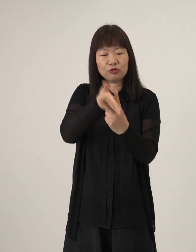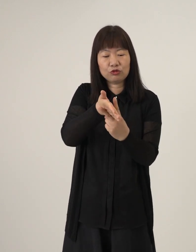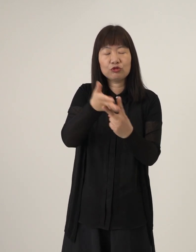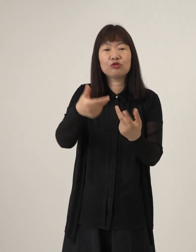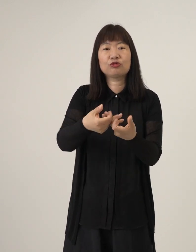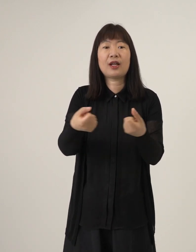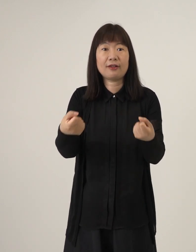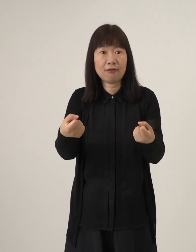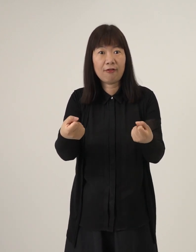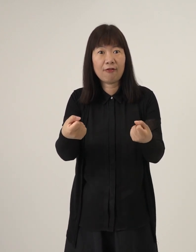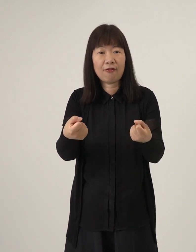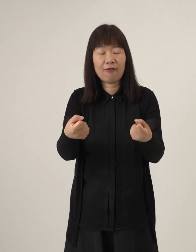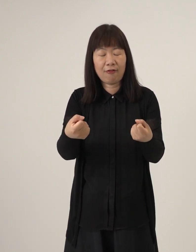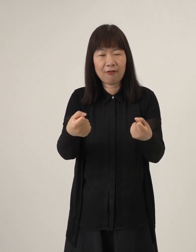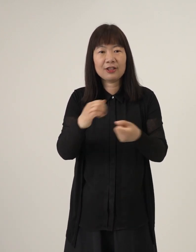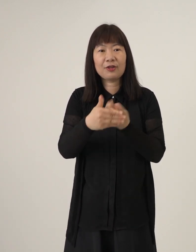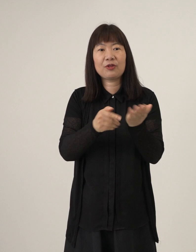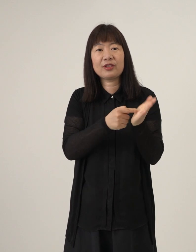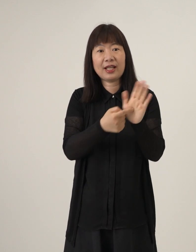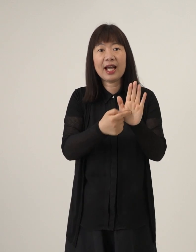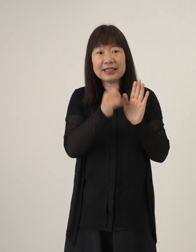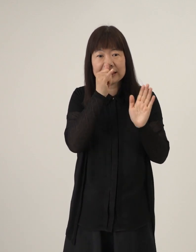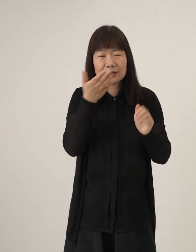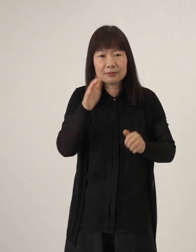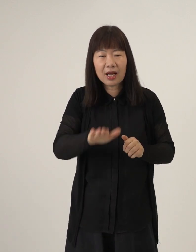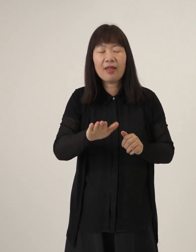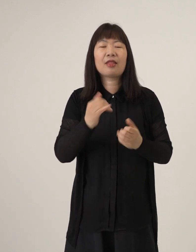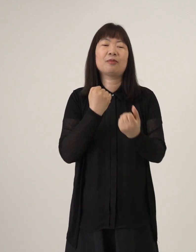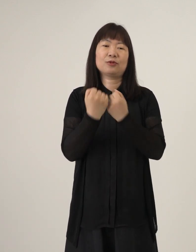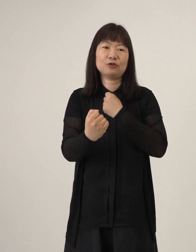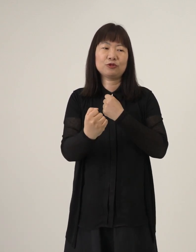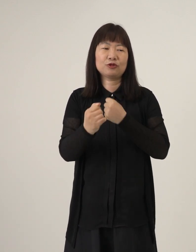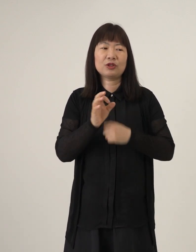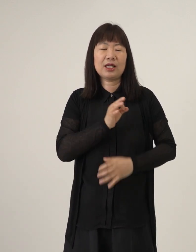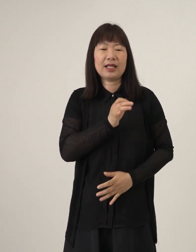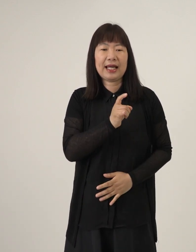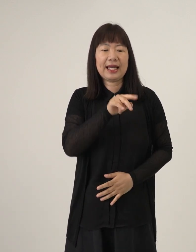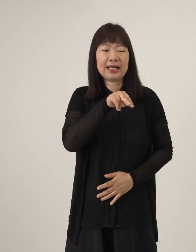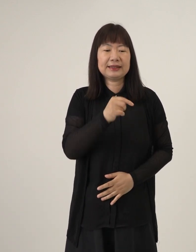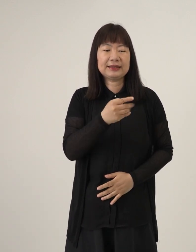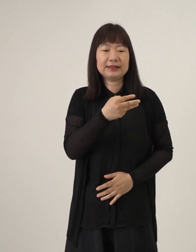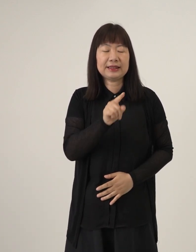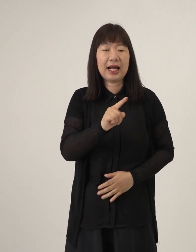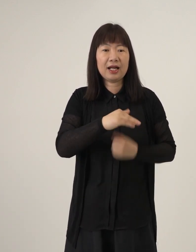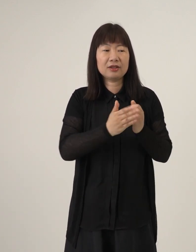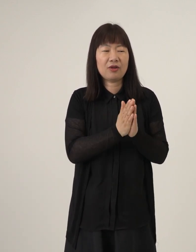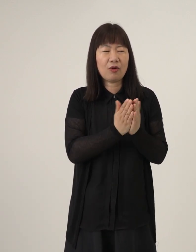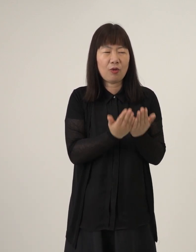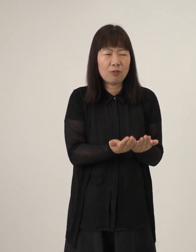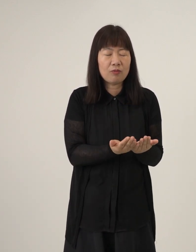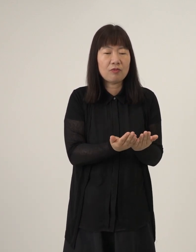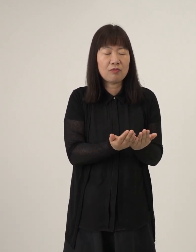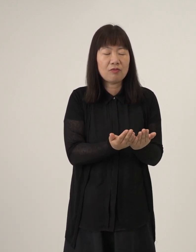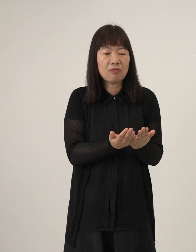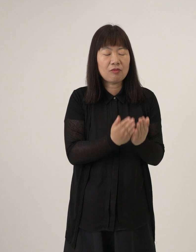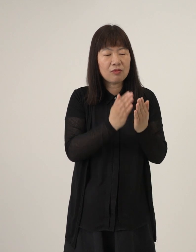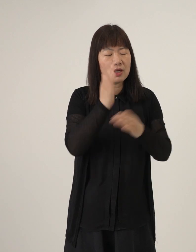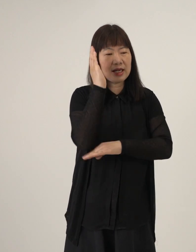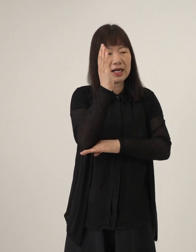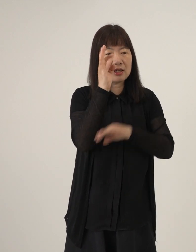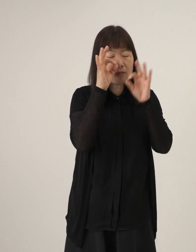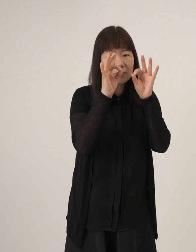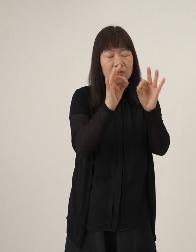나뉘어져 있죠. 예. 그럼에도 불구하고 에스라서를 우리가 강의를 듣다